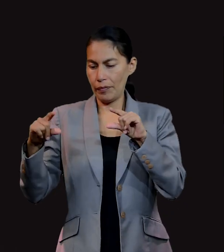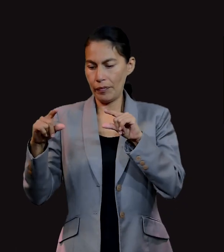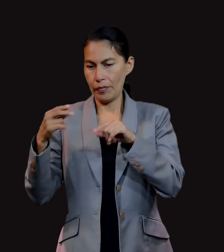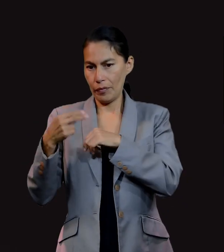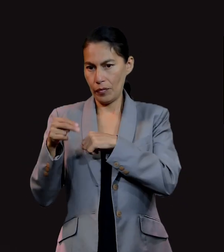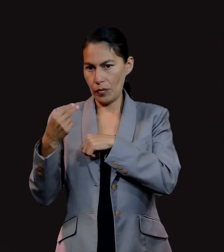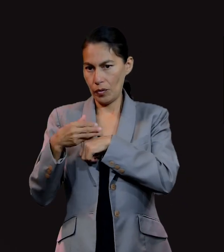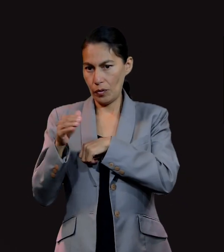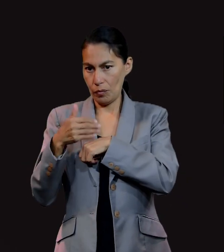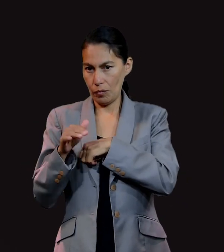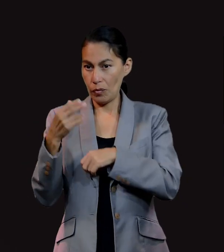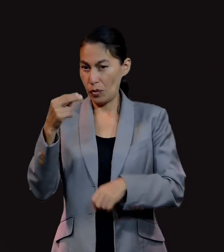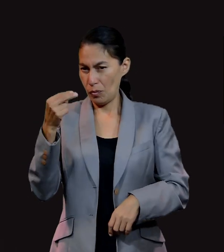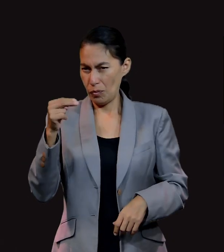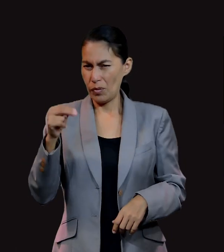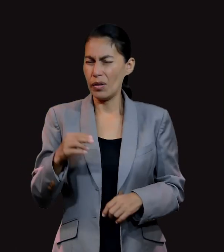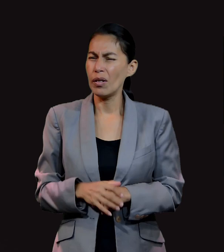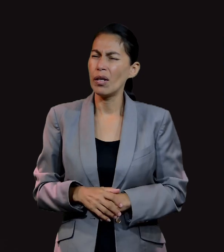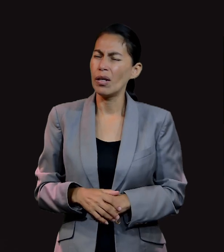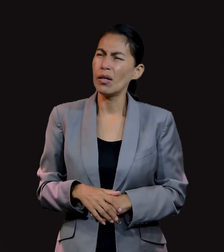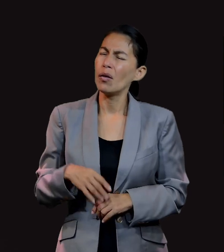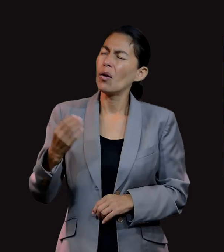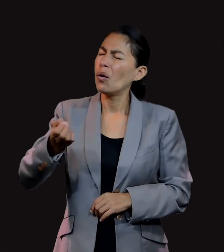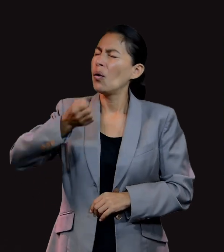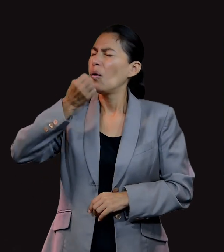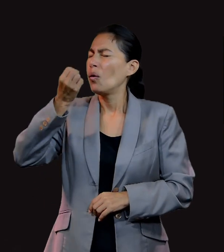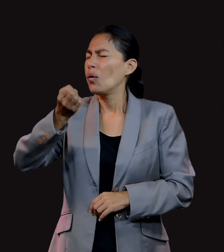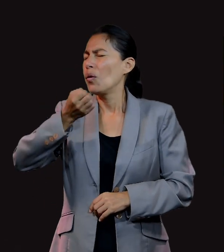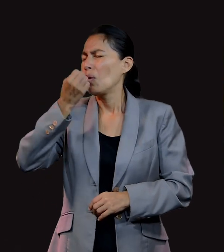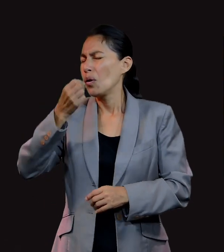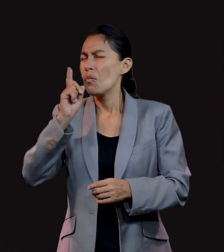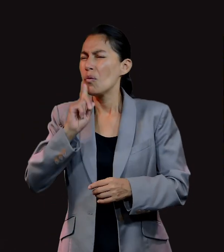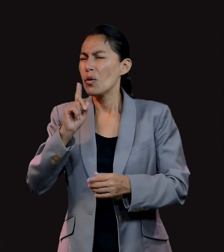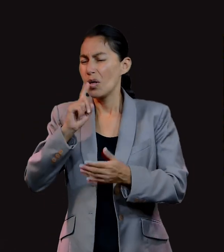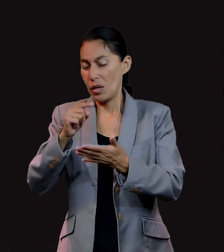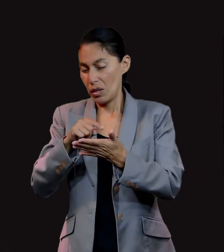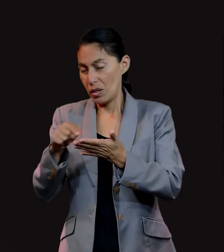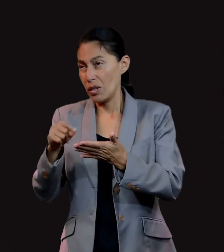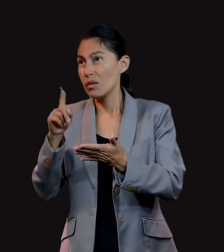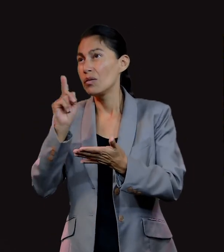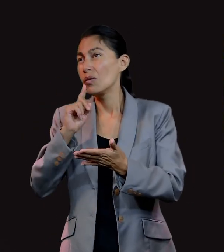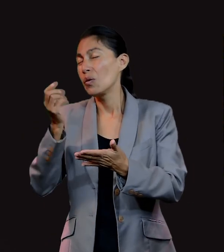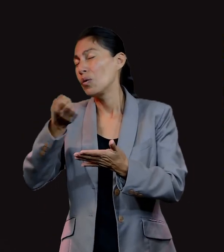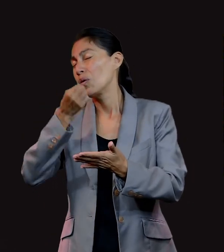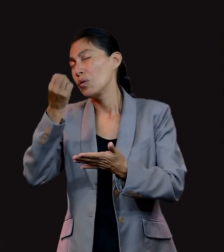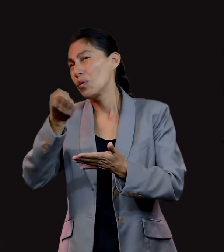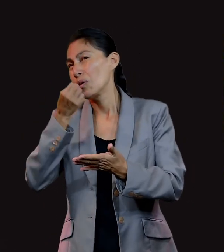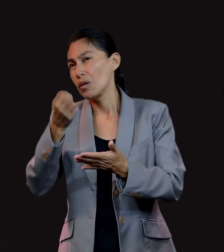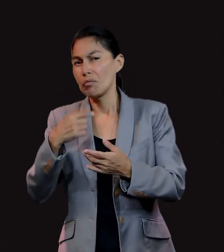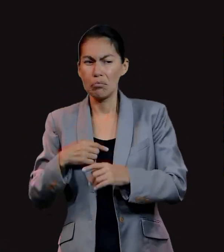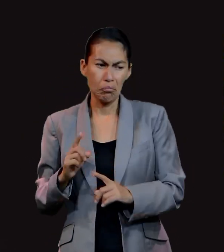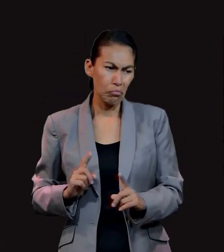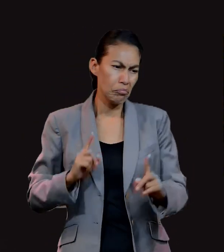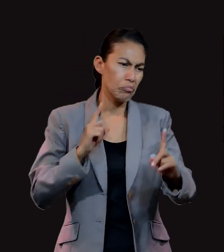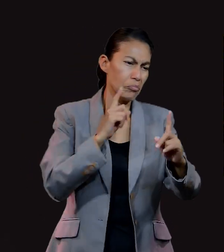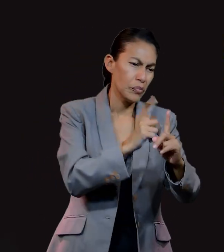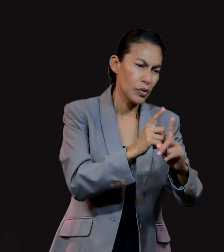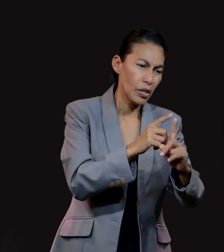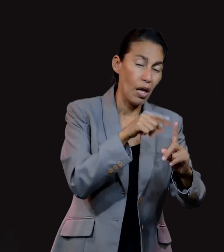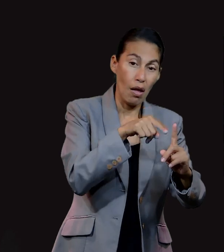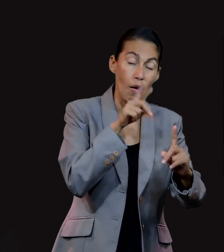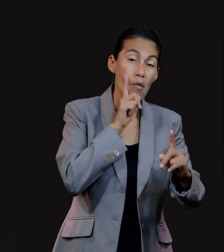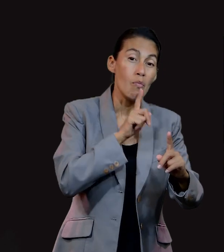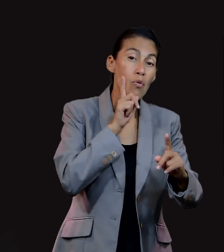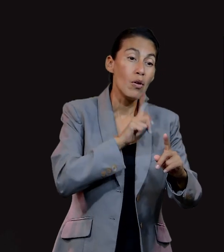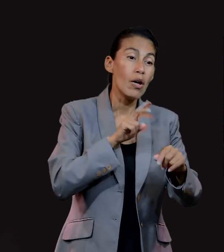y me dieron una tarjetita me dieron un nombre y yo estuve orando por esta señorita fuimos donde ella y cuando estábamos